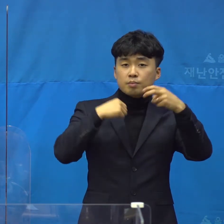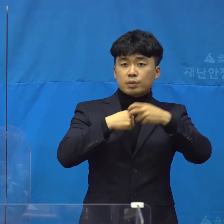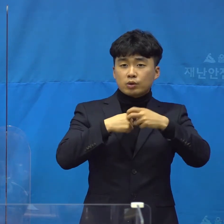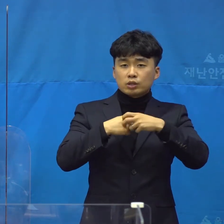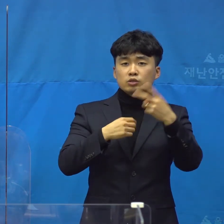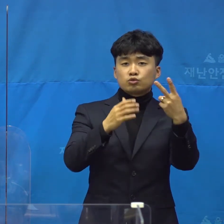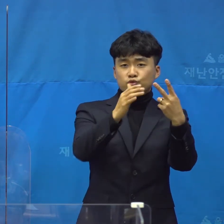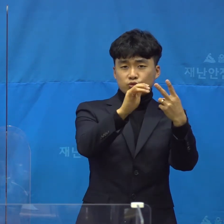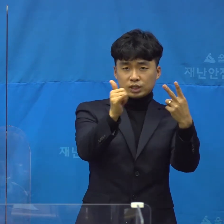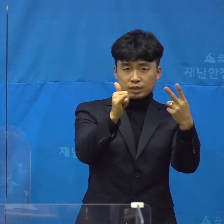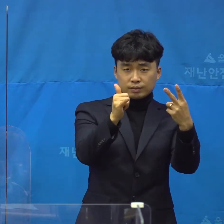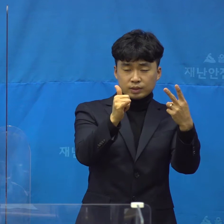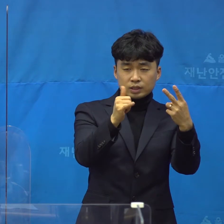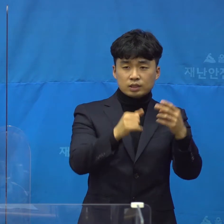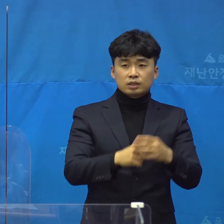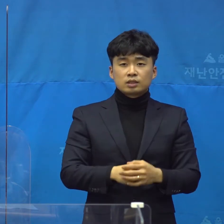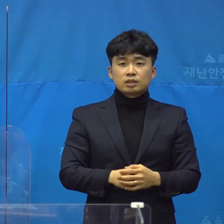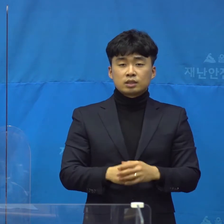병원에서 2명,